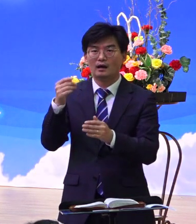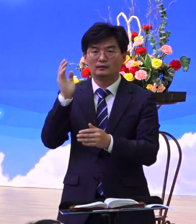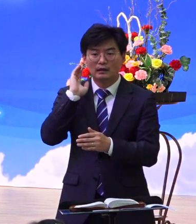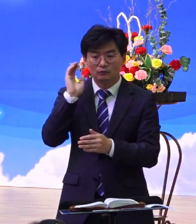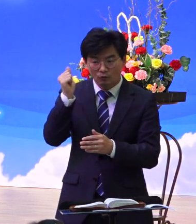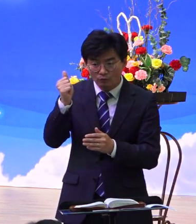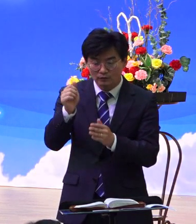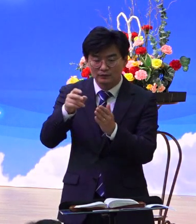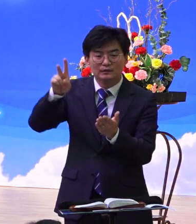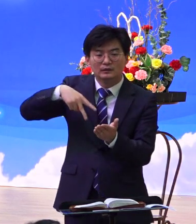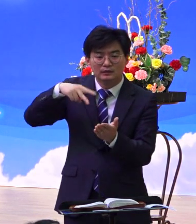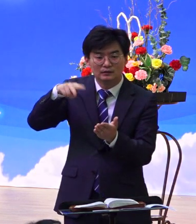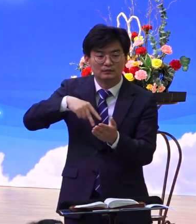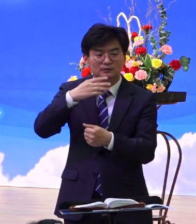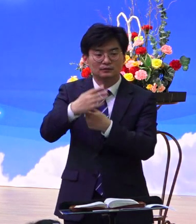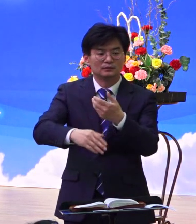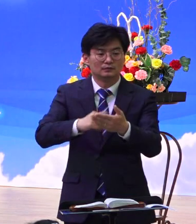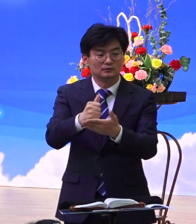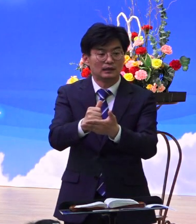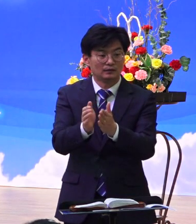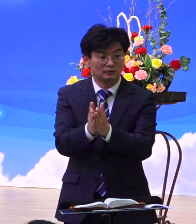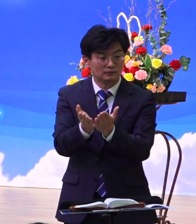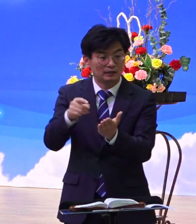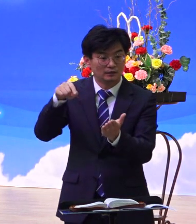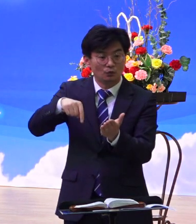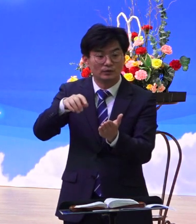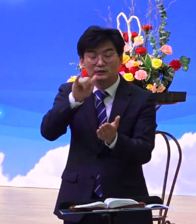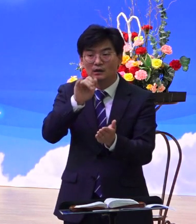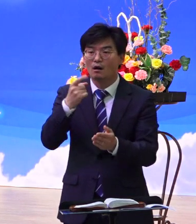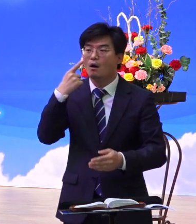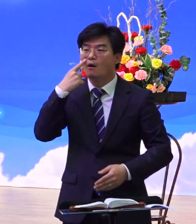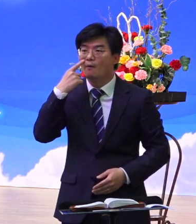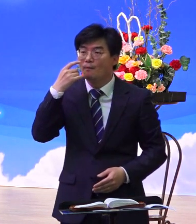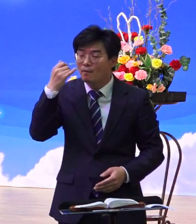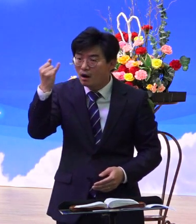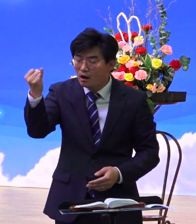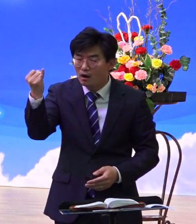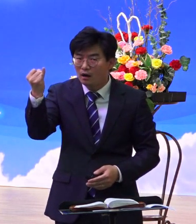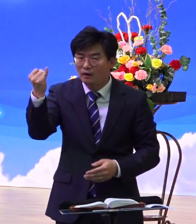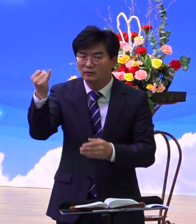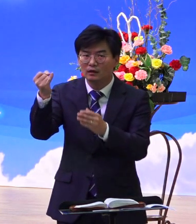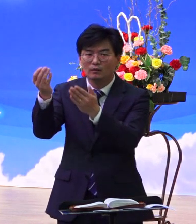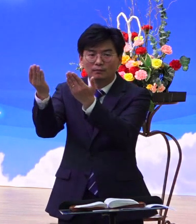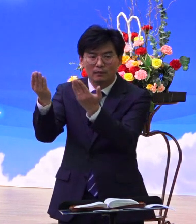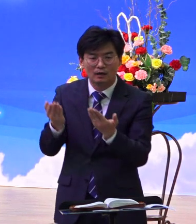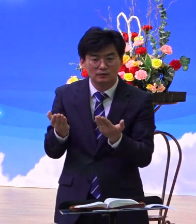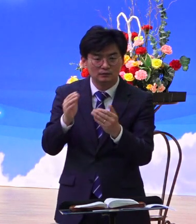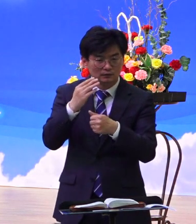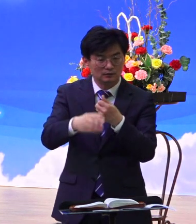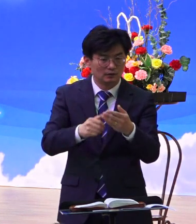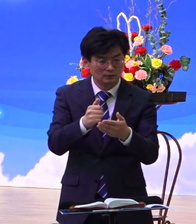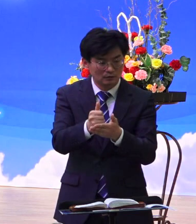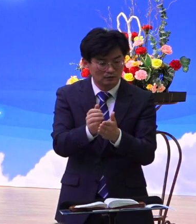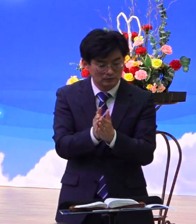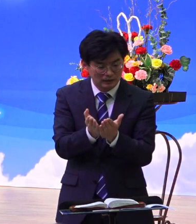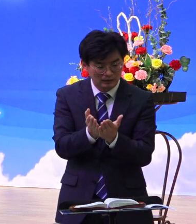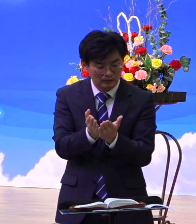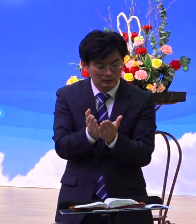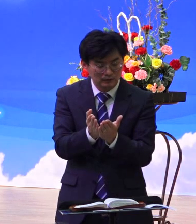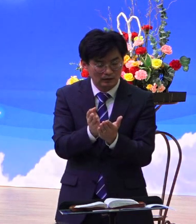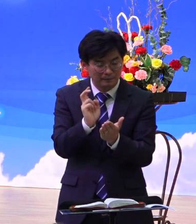합니다. 그 성경이 어머니에게부터 물려받은 성경이었는지는 제가 그건 잘 모르겠지만 링컨이 어쨌든